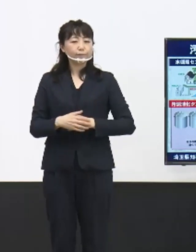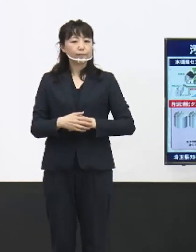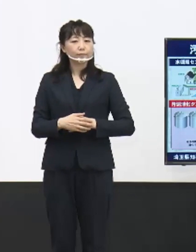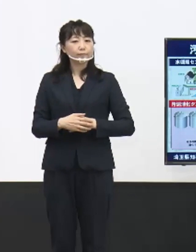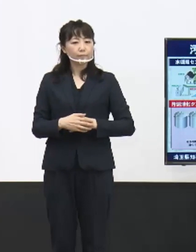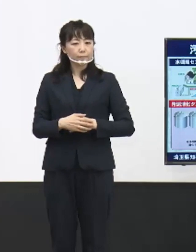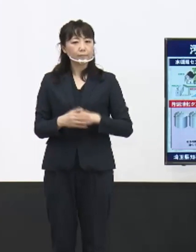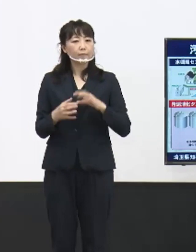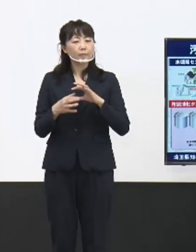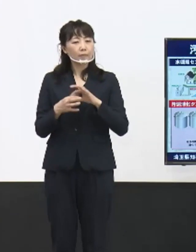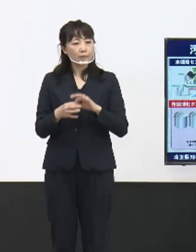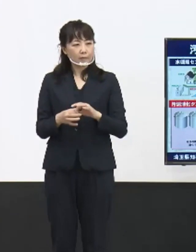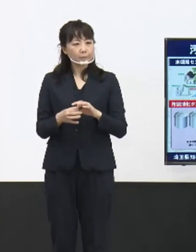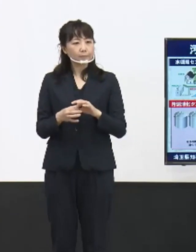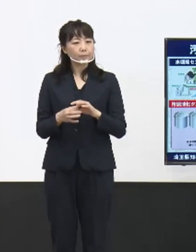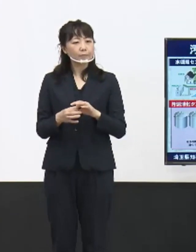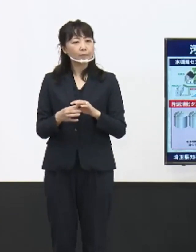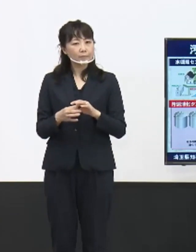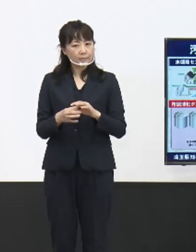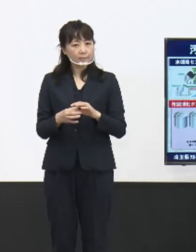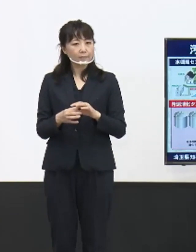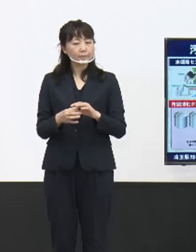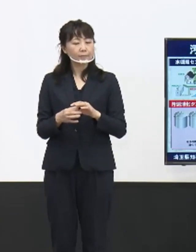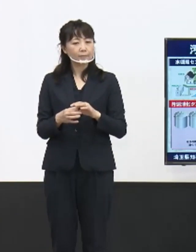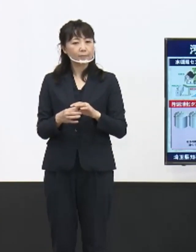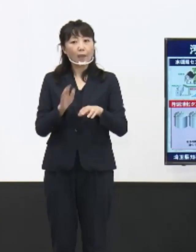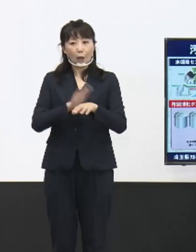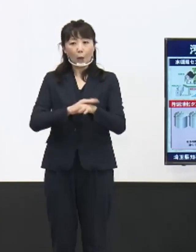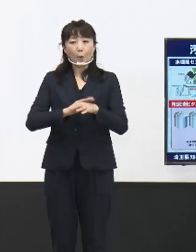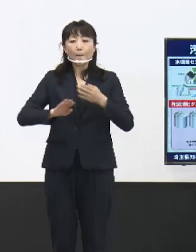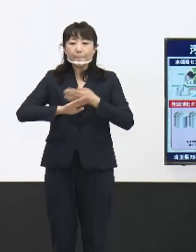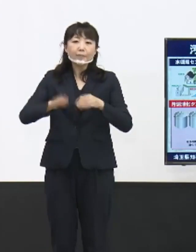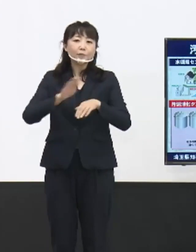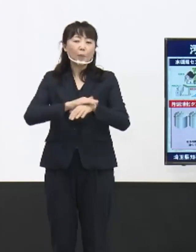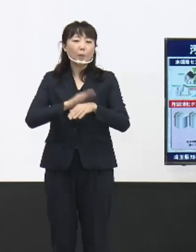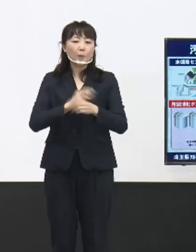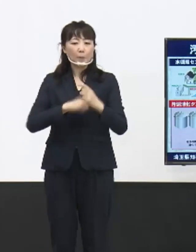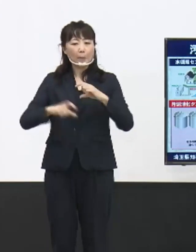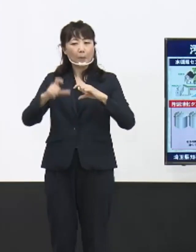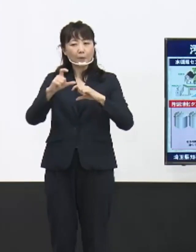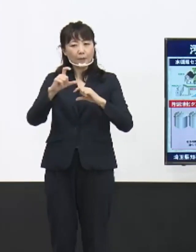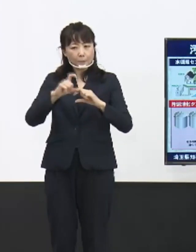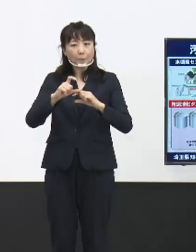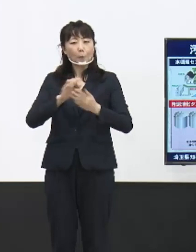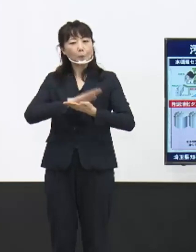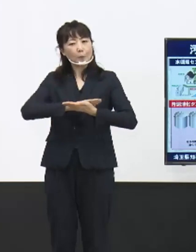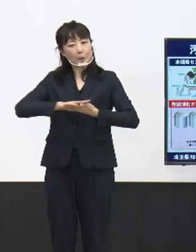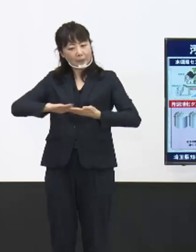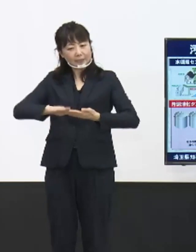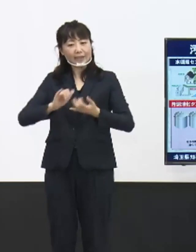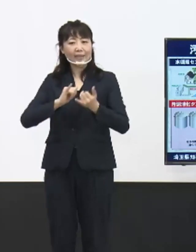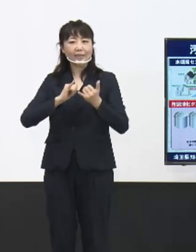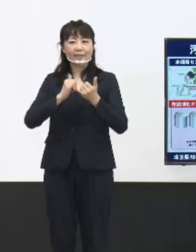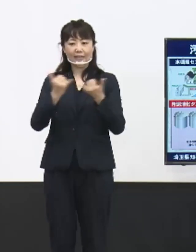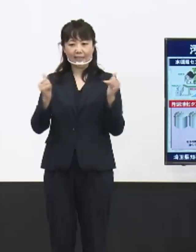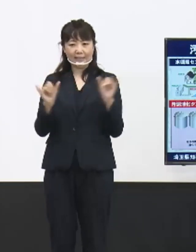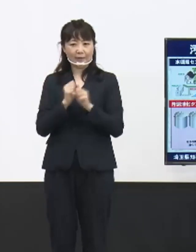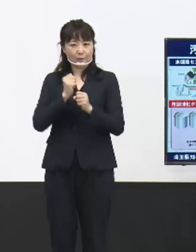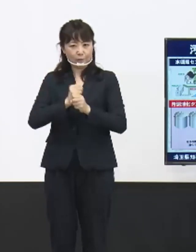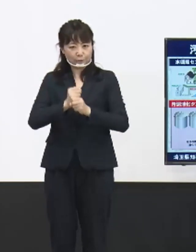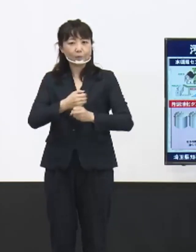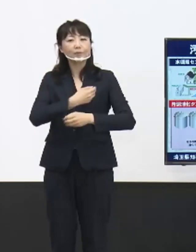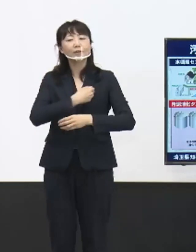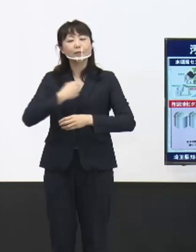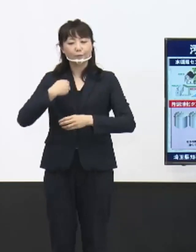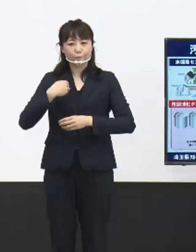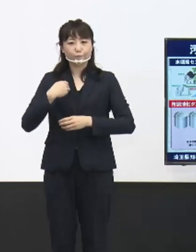混焼なし、洗焼でできるということなので、より技術的に飛躍的に進歩をしています。で、今後どうする